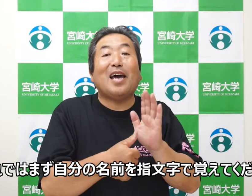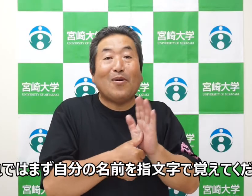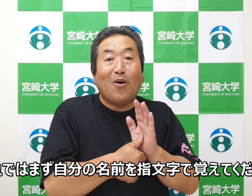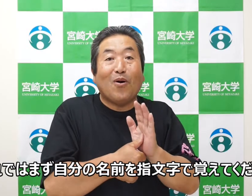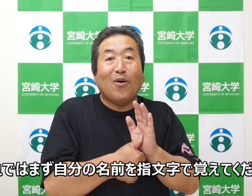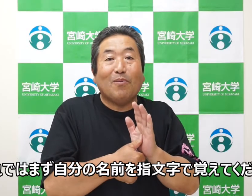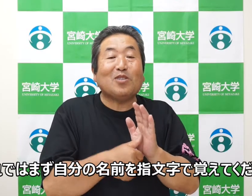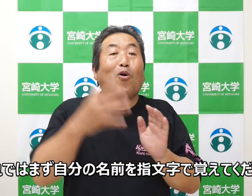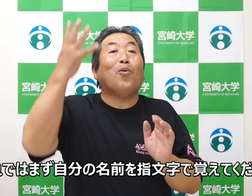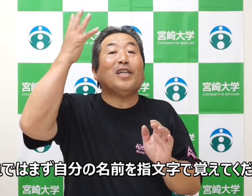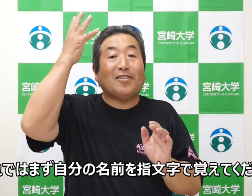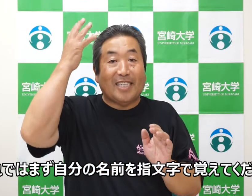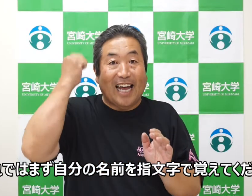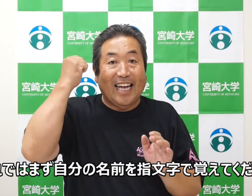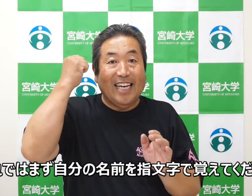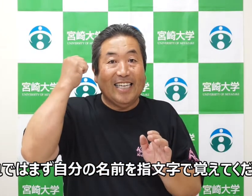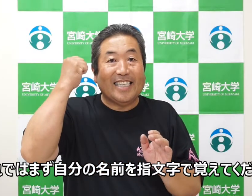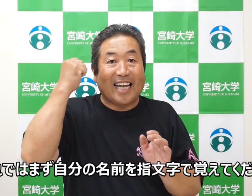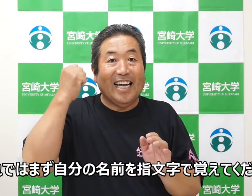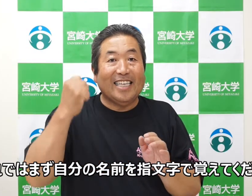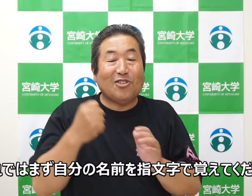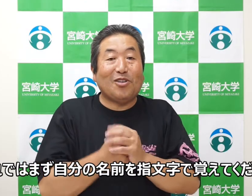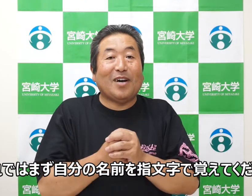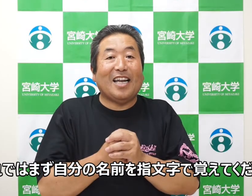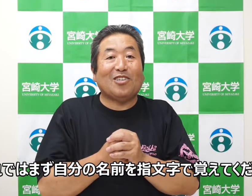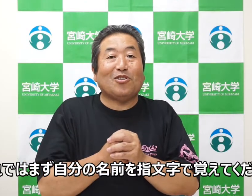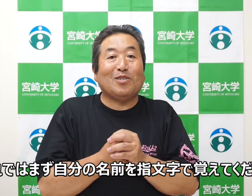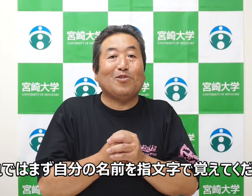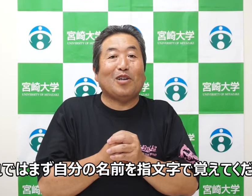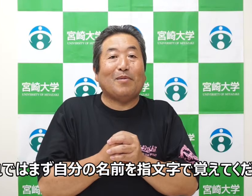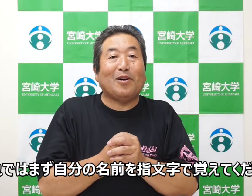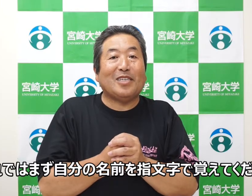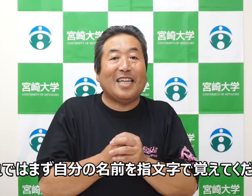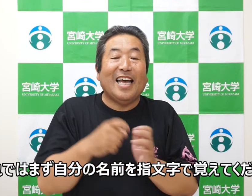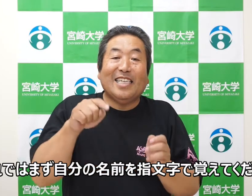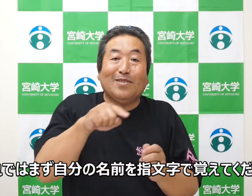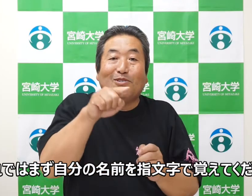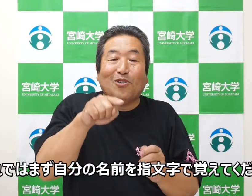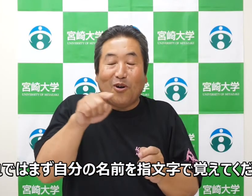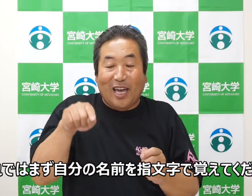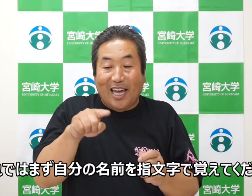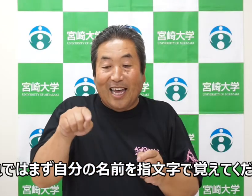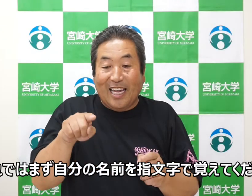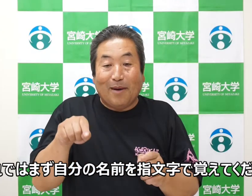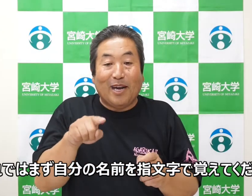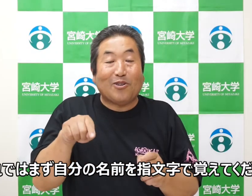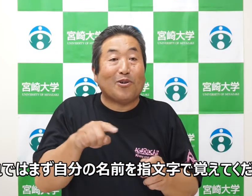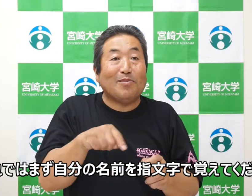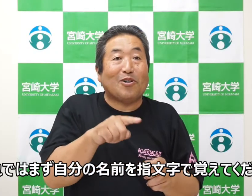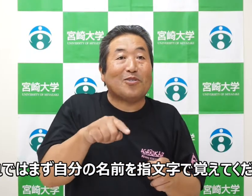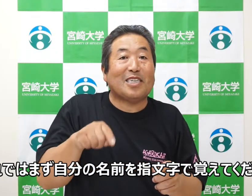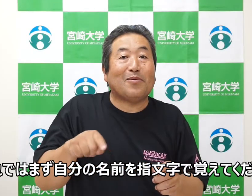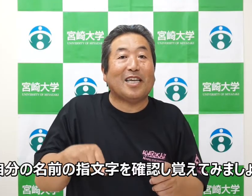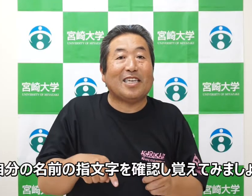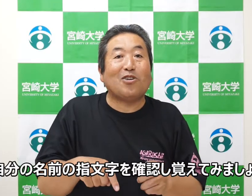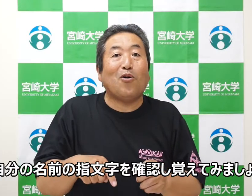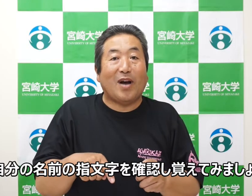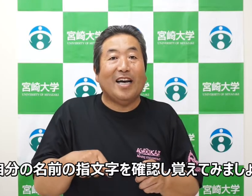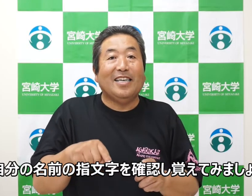をまず覚えてください。ですか。ちょっと今からちょっと自分の名前をですね、自分の、名前のところに丸をつけてもらって、今日は自